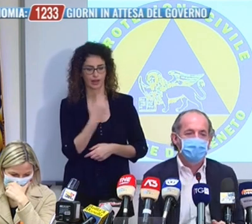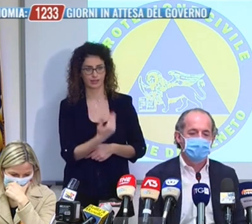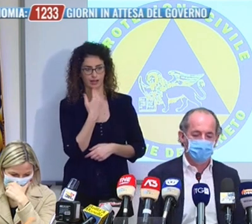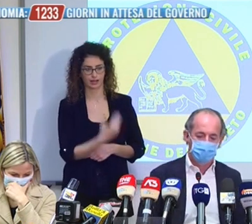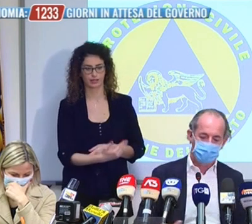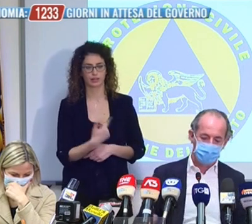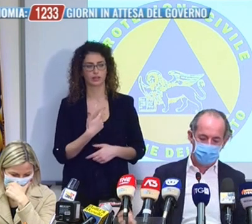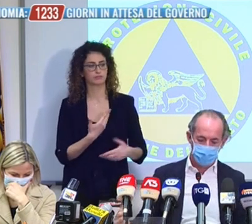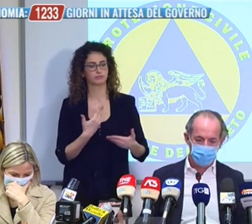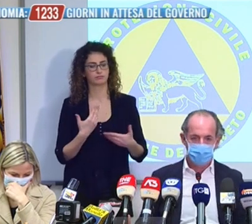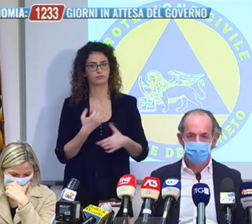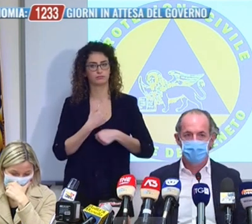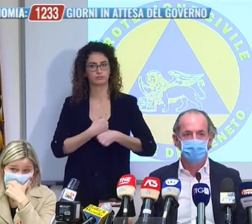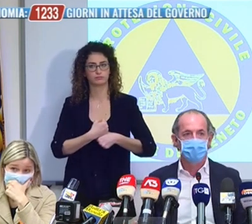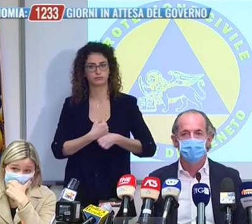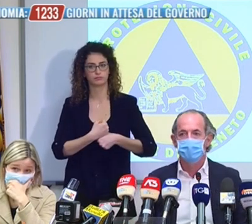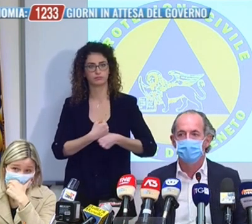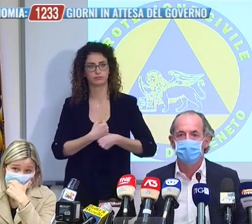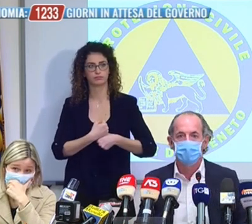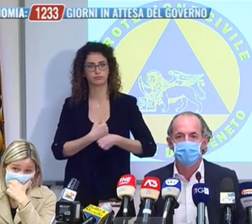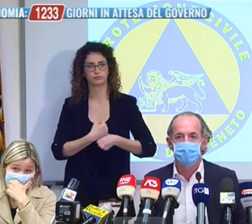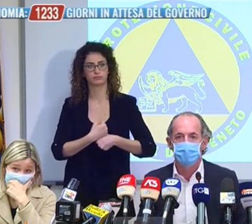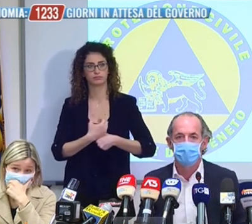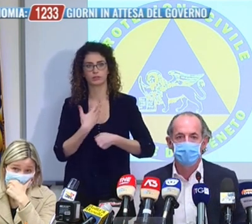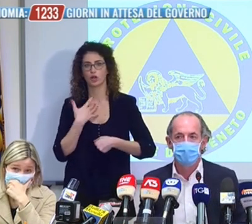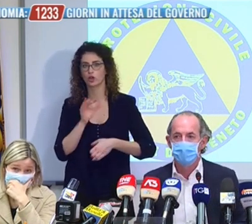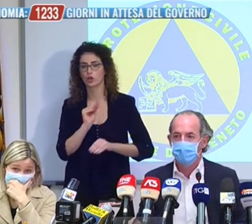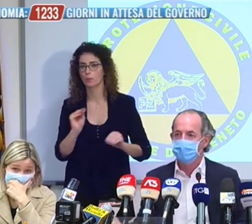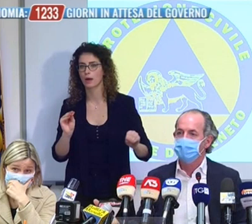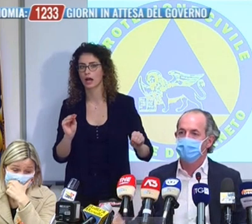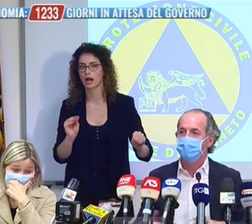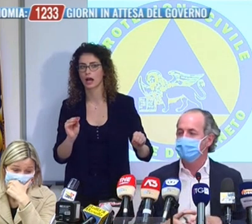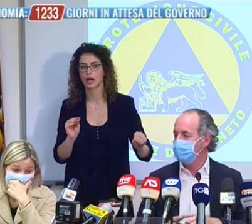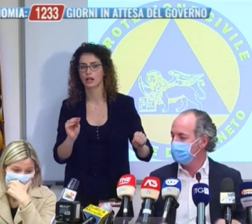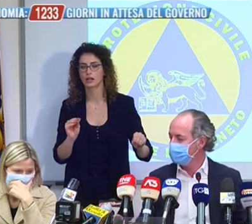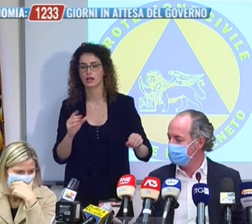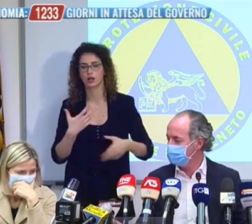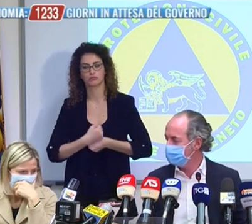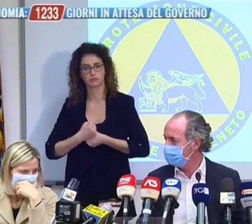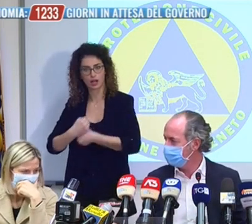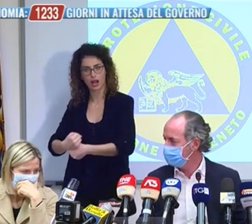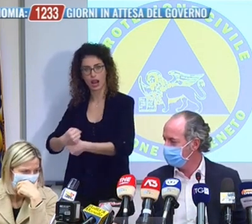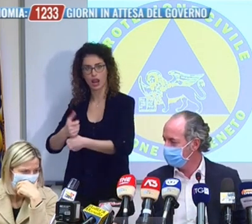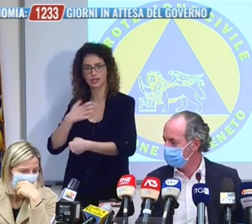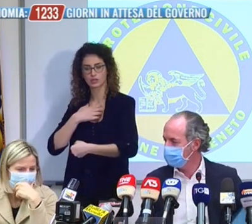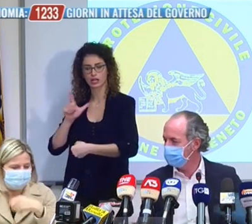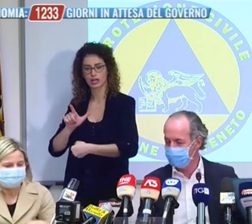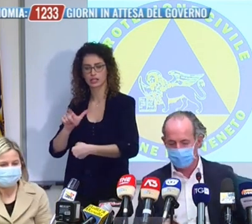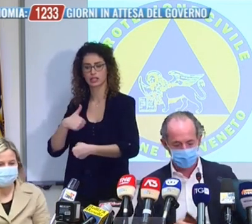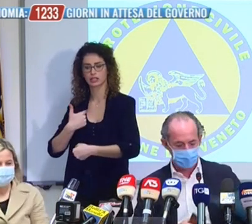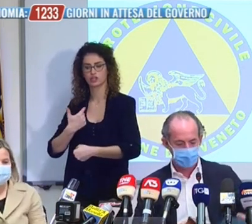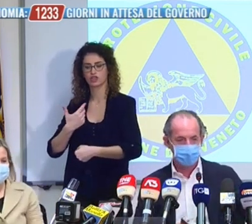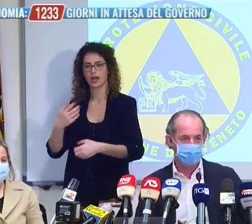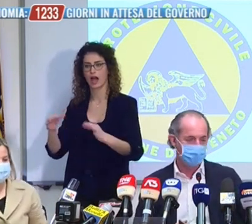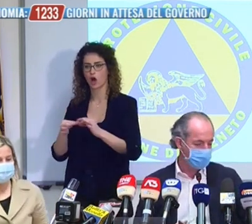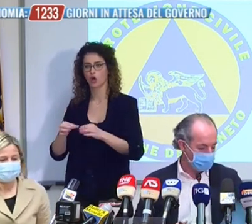Grazie, vi lascio al dottor. Se non ci sono altre domande, lascio al Sole Lanzarin, che ci dice dei raccordi medici di base